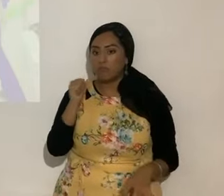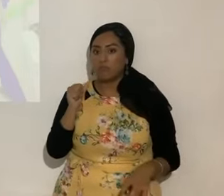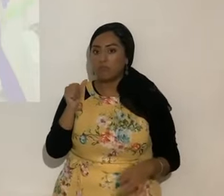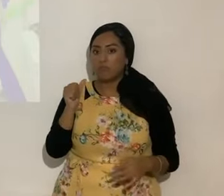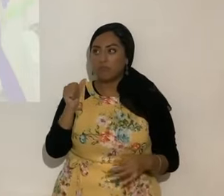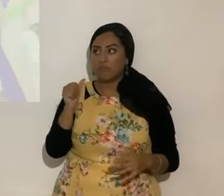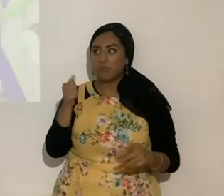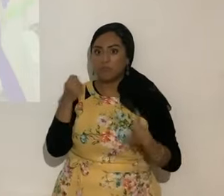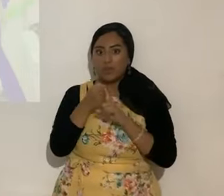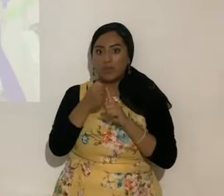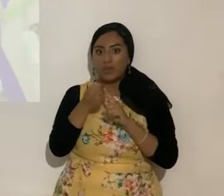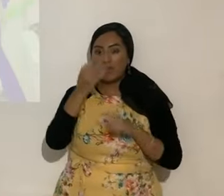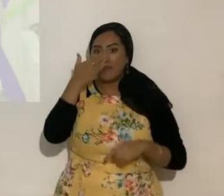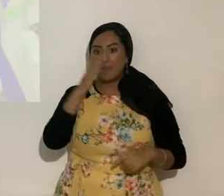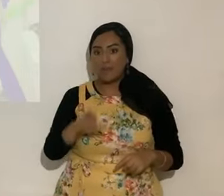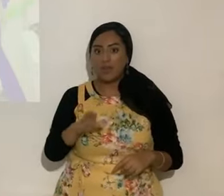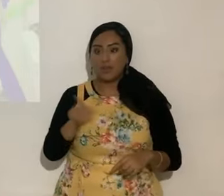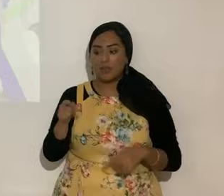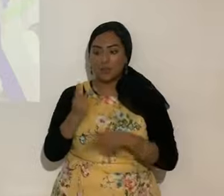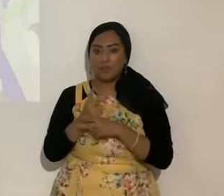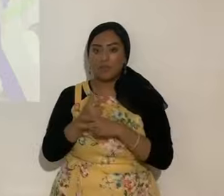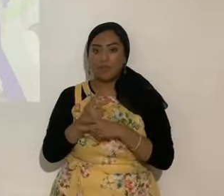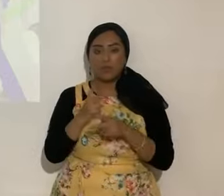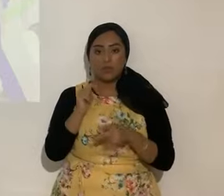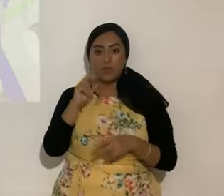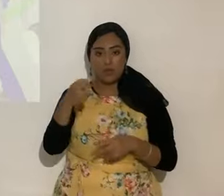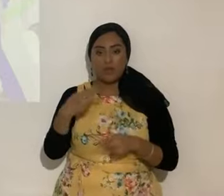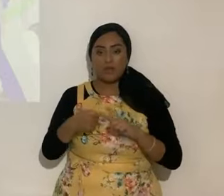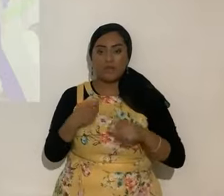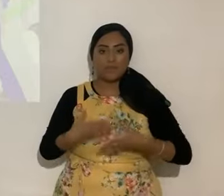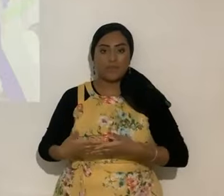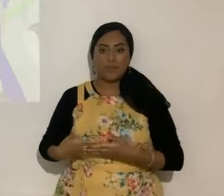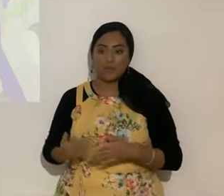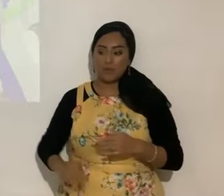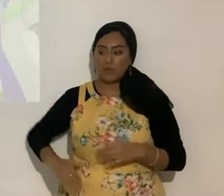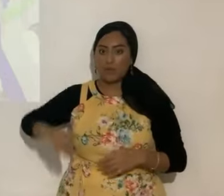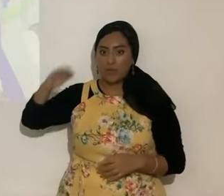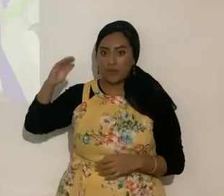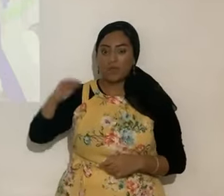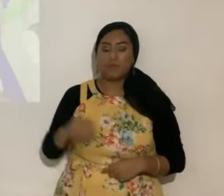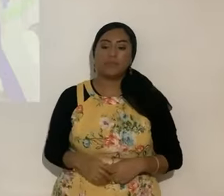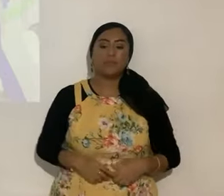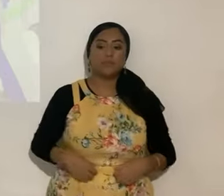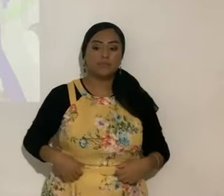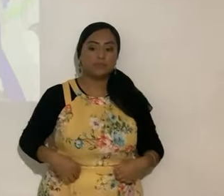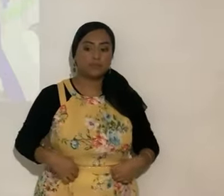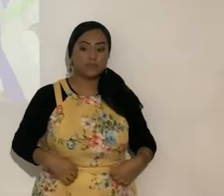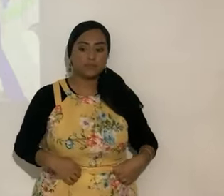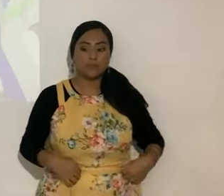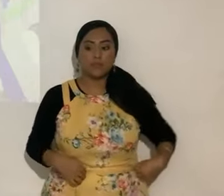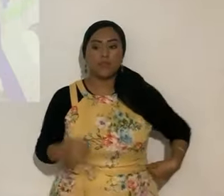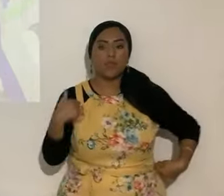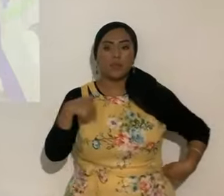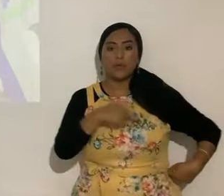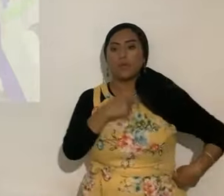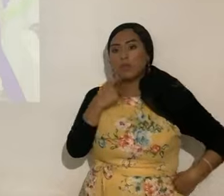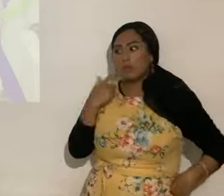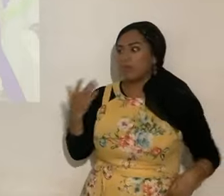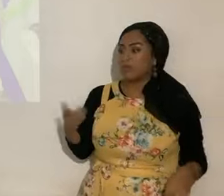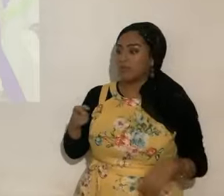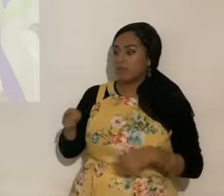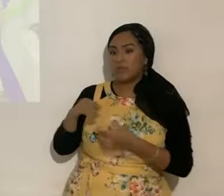el mal, que haga guardado toral desde niño, pues desde recién nacido, desde el vientre de su madre, decimos, es